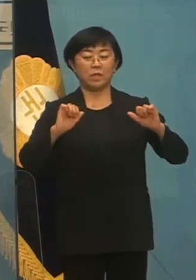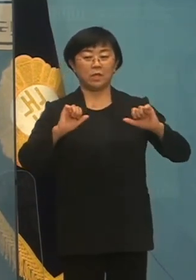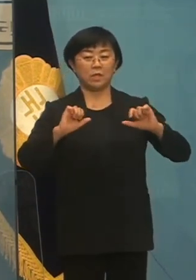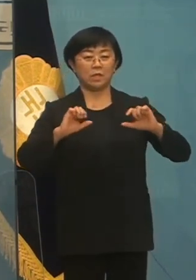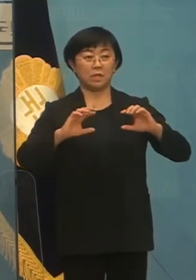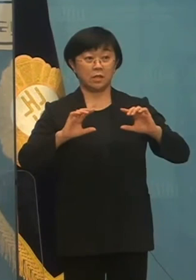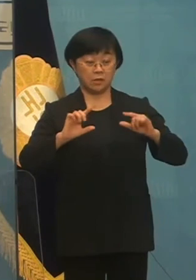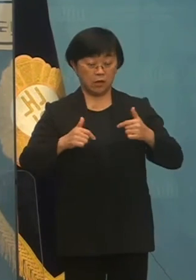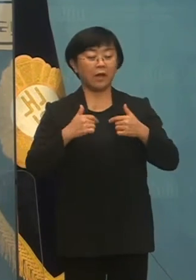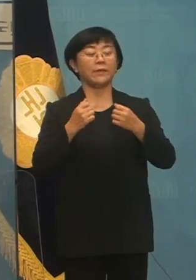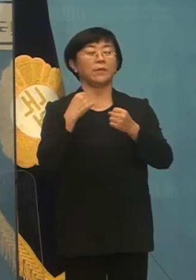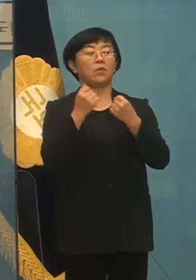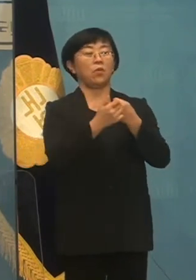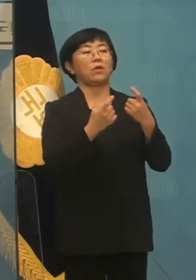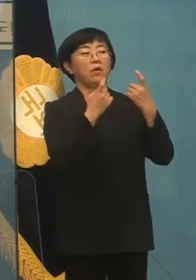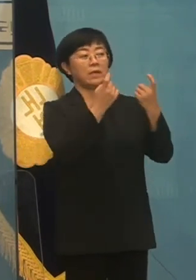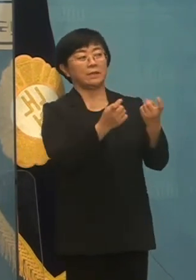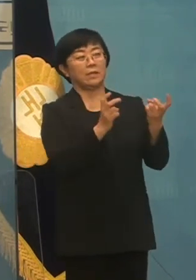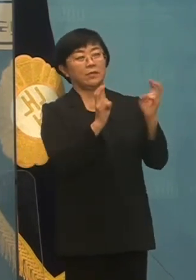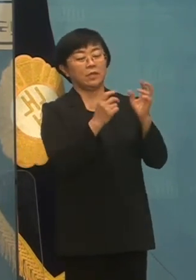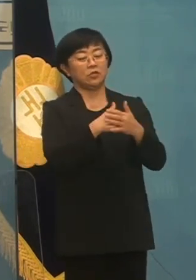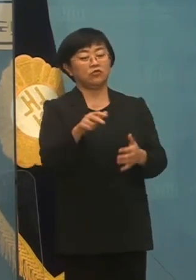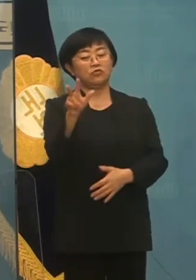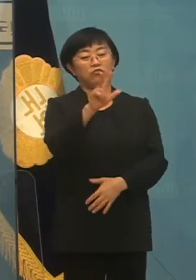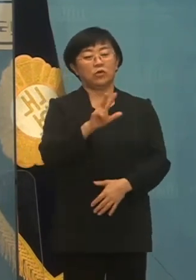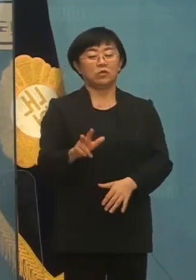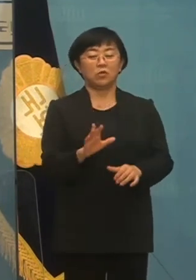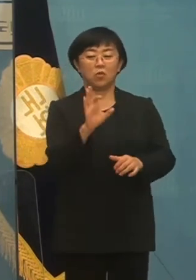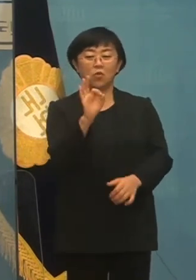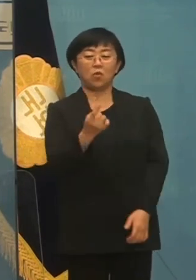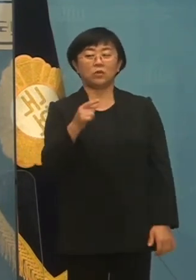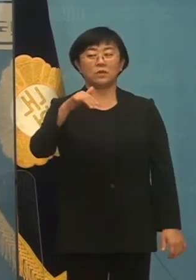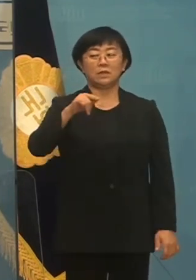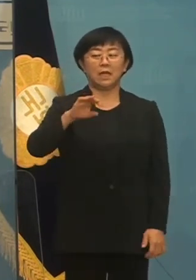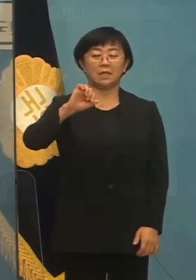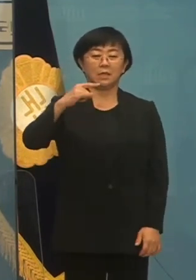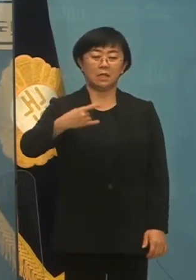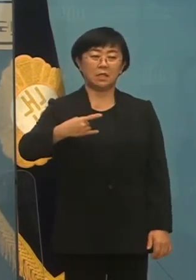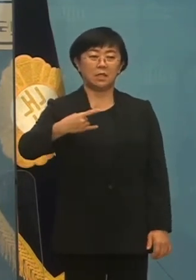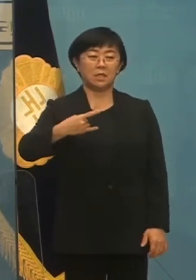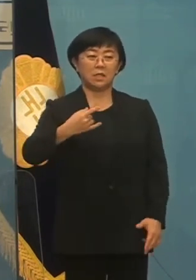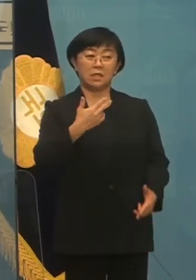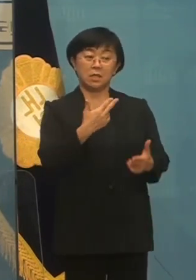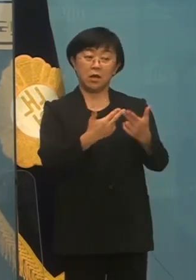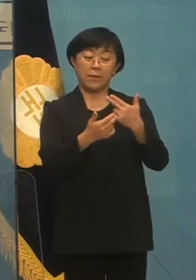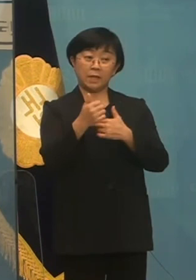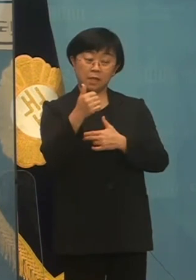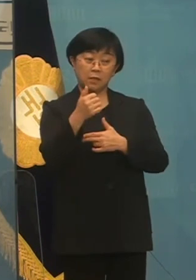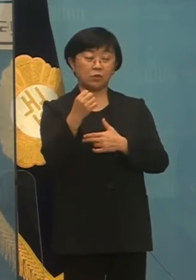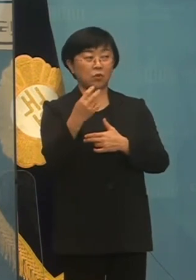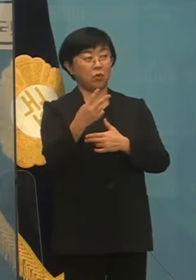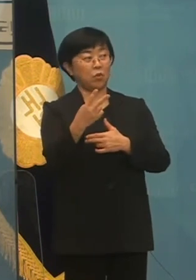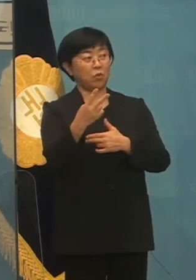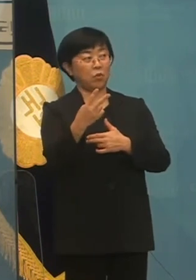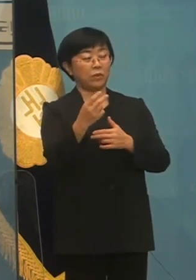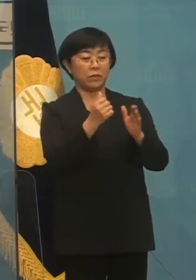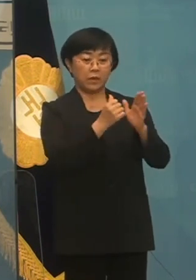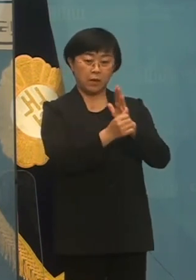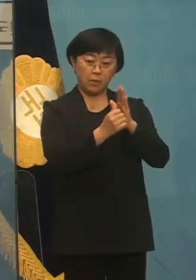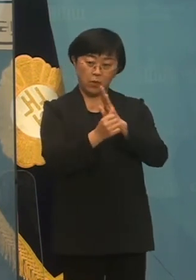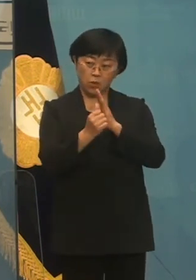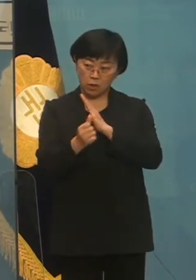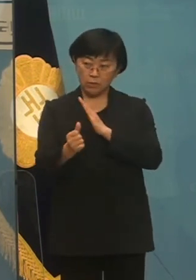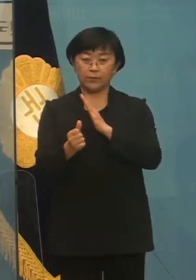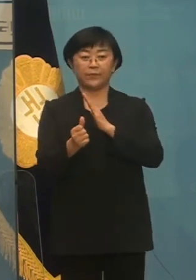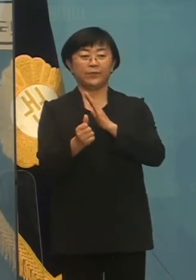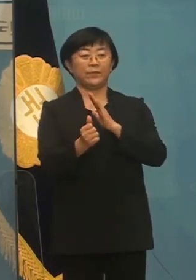우리 여행사에서 전국에서 오창희 한국여행업협회 회장님을 비롯한 여행사